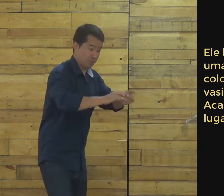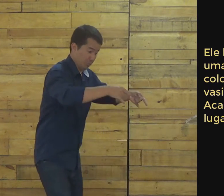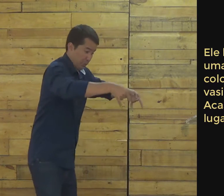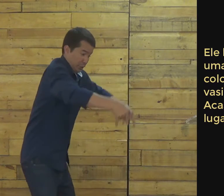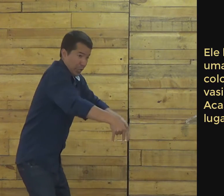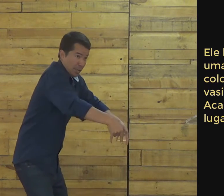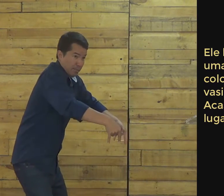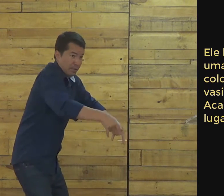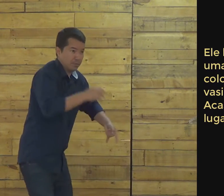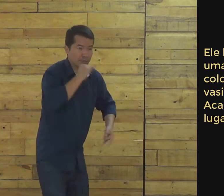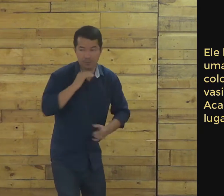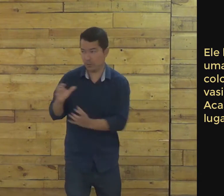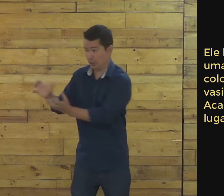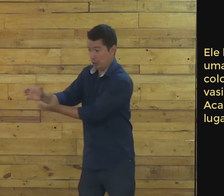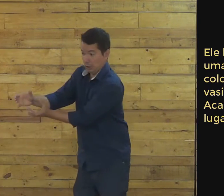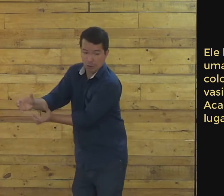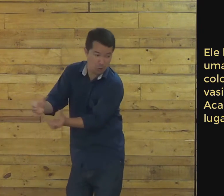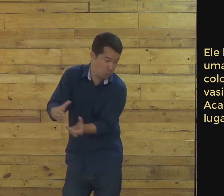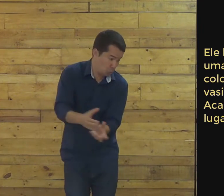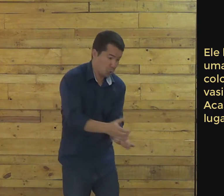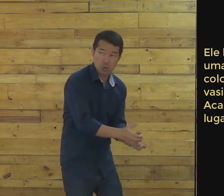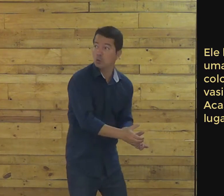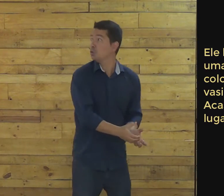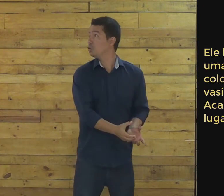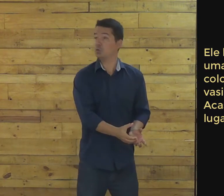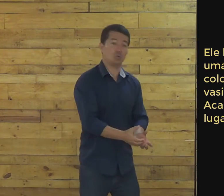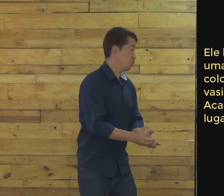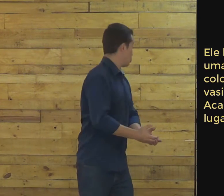Ou colocar a candeia debaixo da cama.